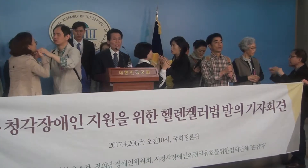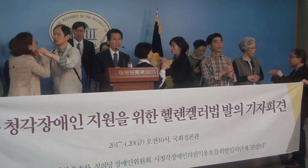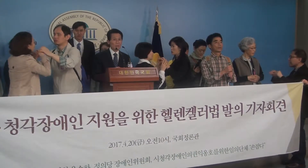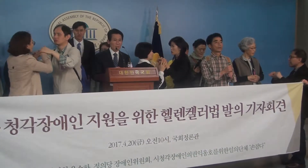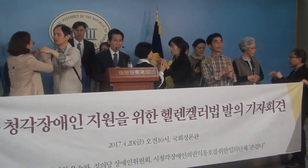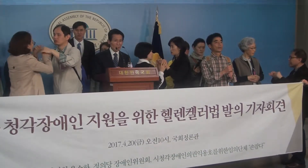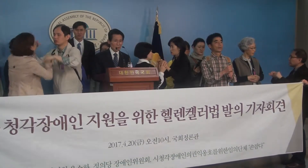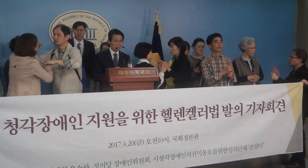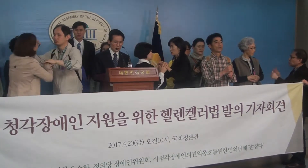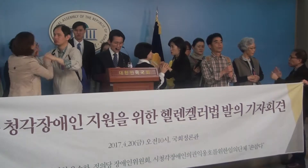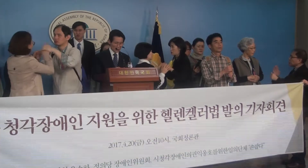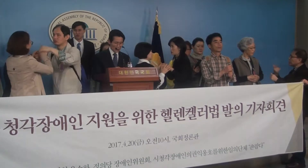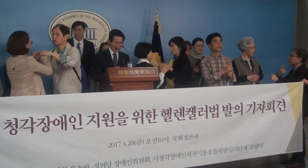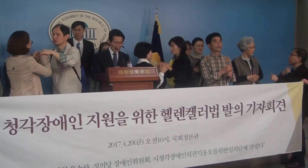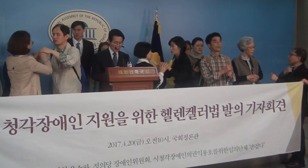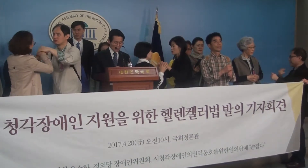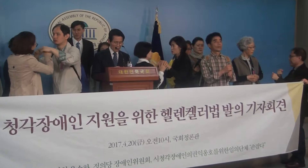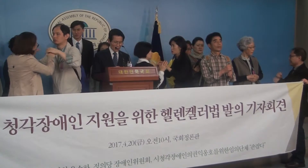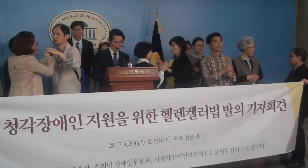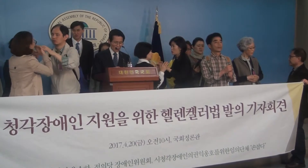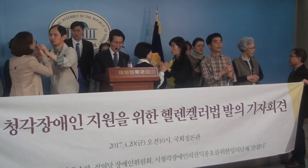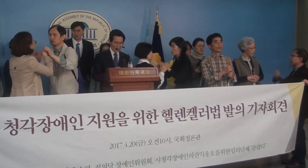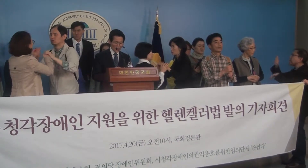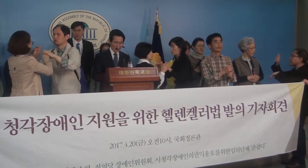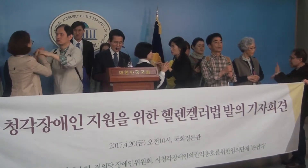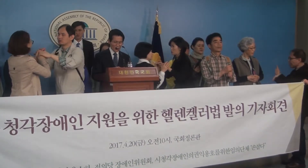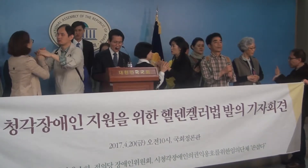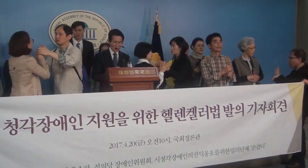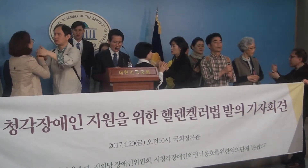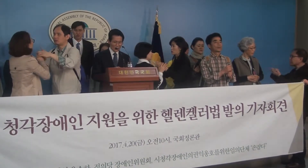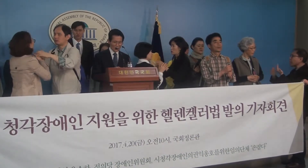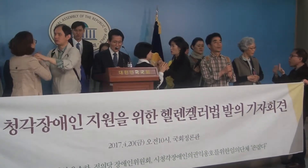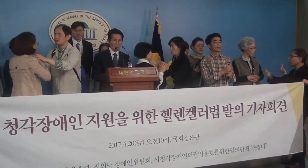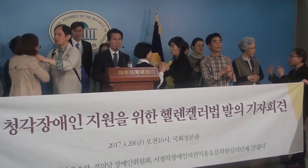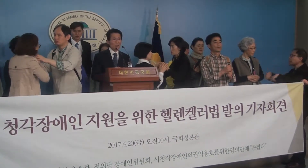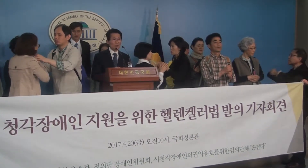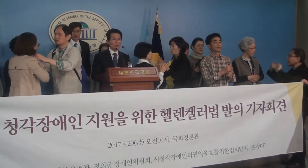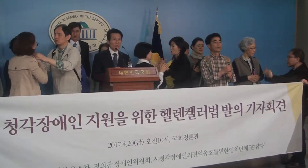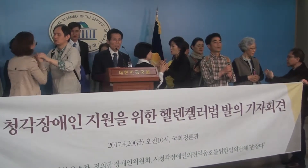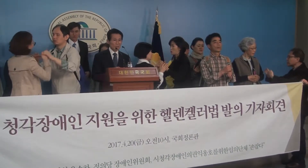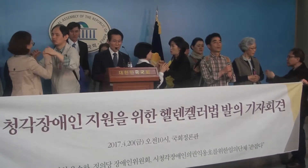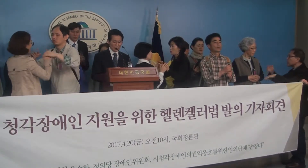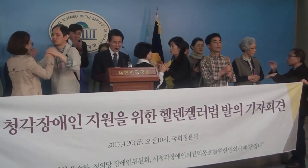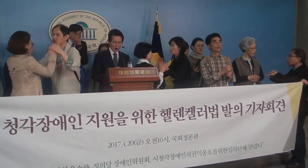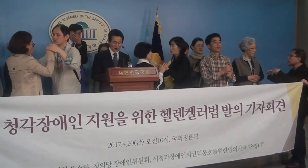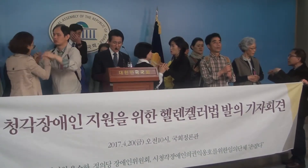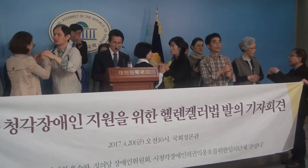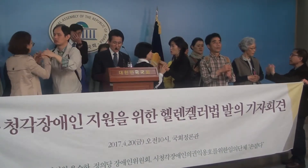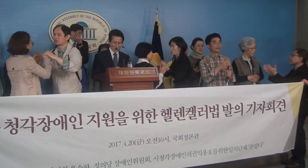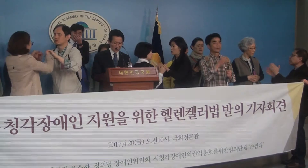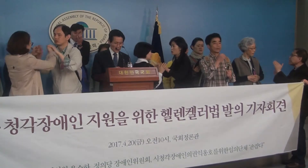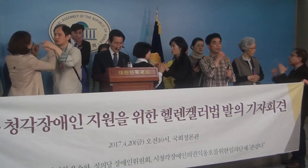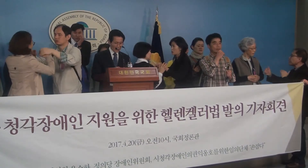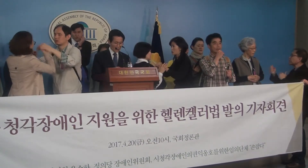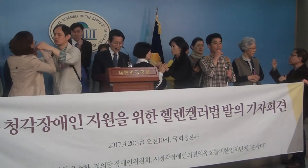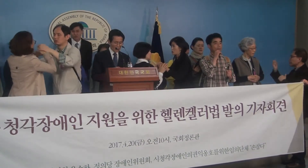걸음이 되길 바라는 심정입니다. 마지막으로 기자회견에 함께 해주신 손잡다